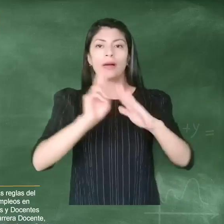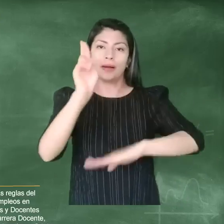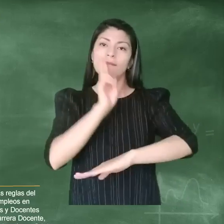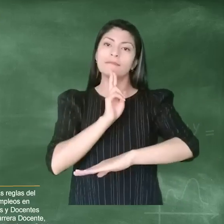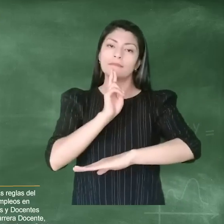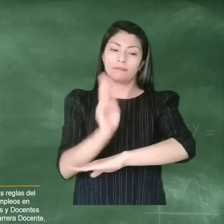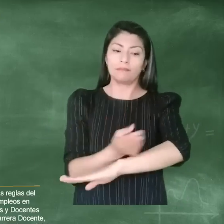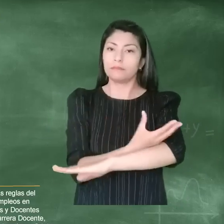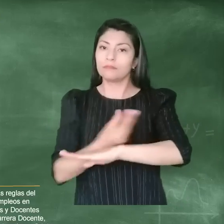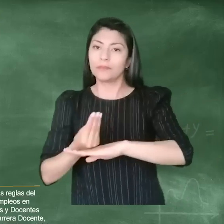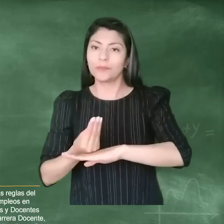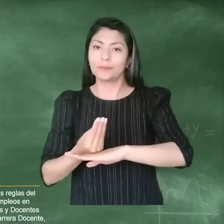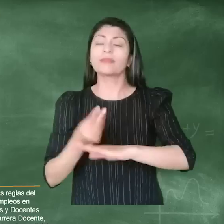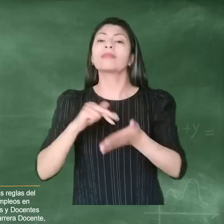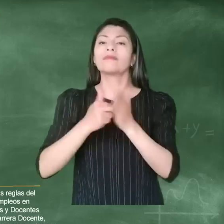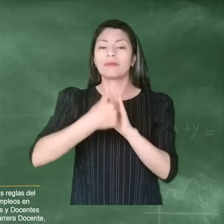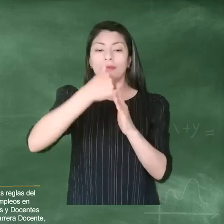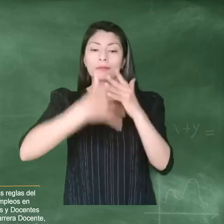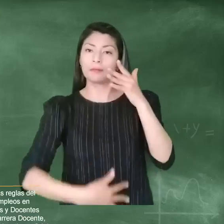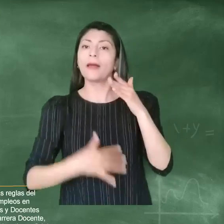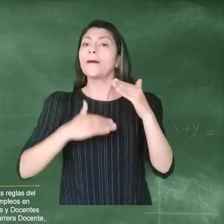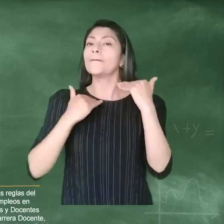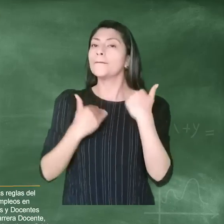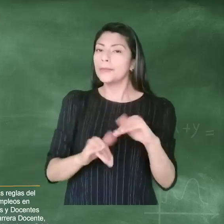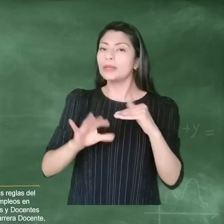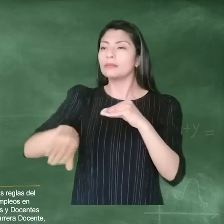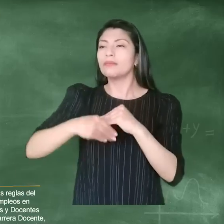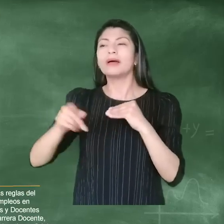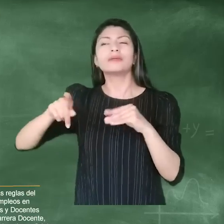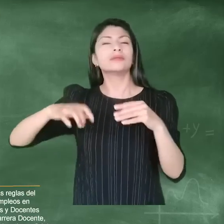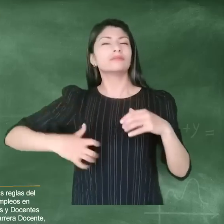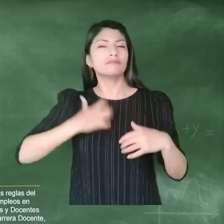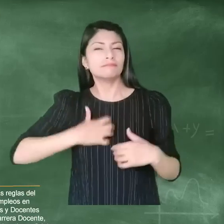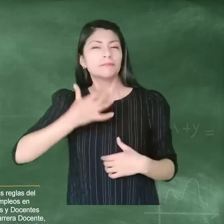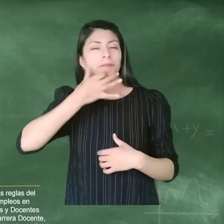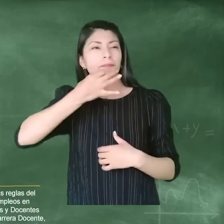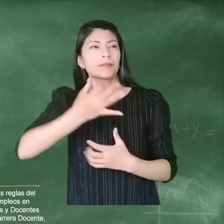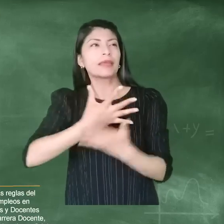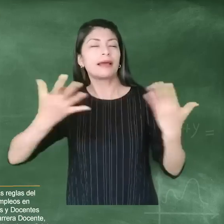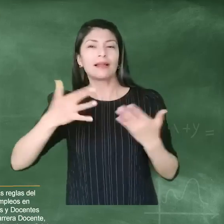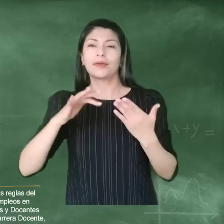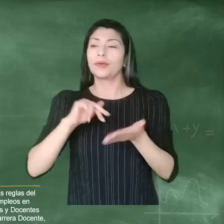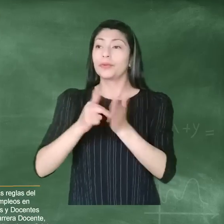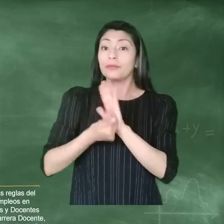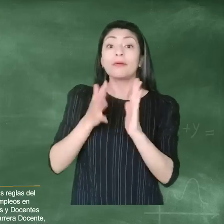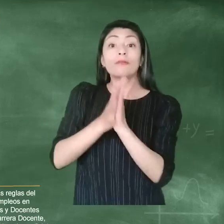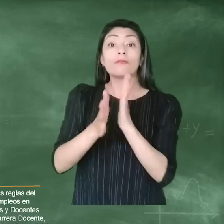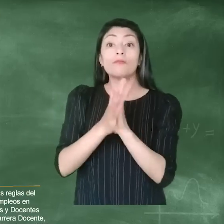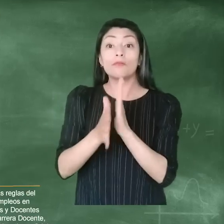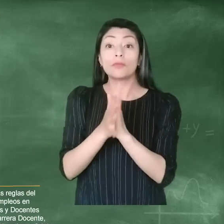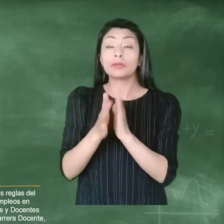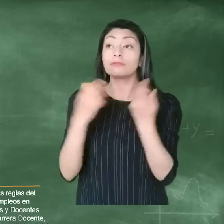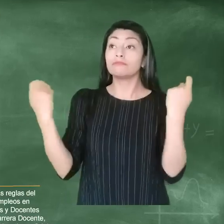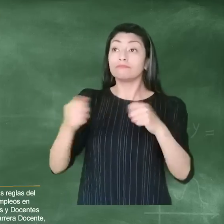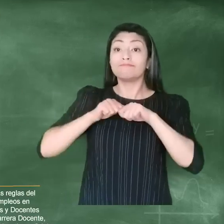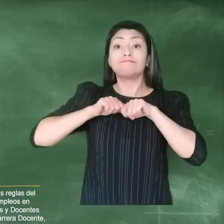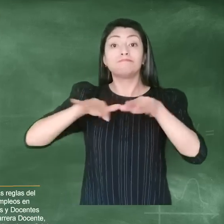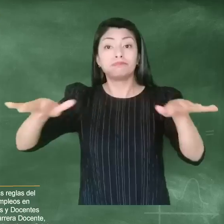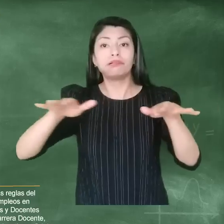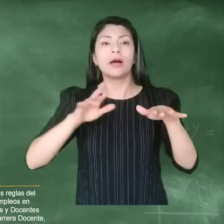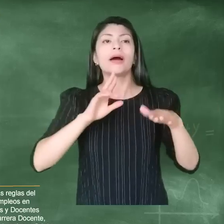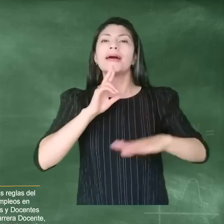Publicación de resultados de la verificación de requisitos mínimos y reclamaciones. La información sobre la publicación